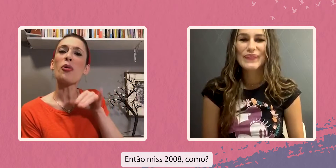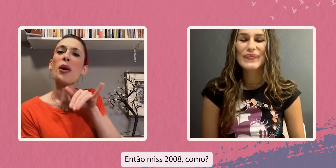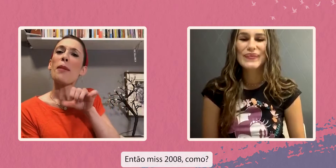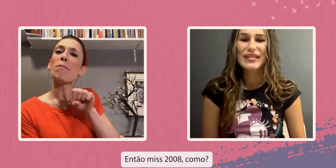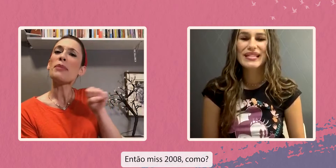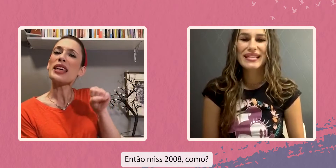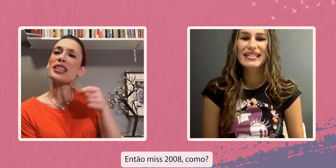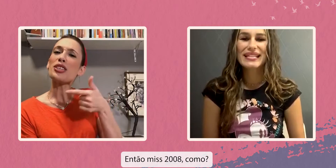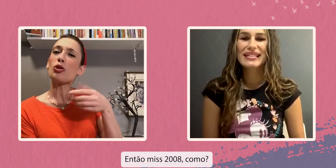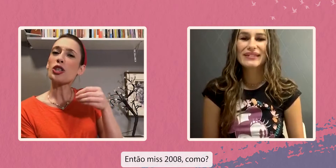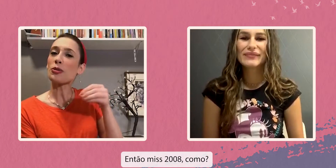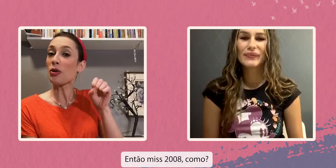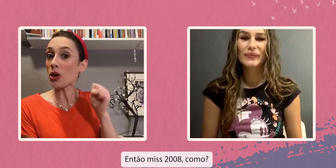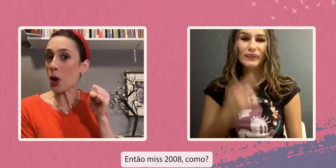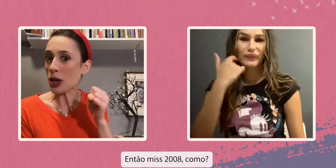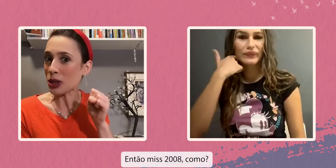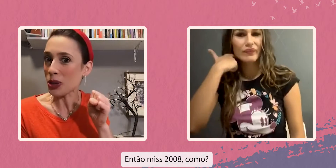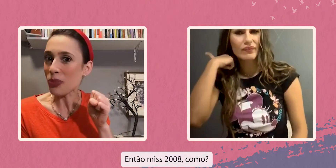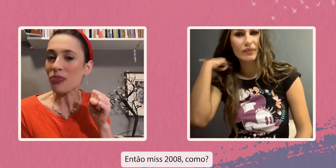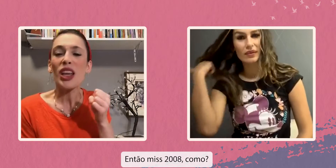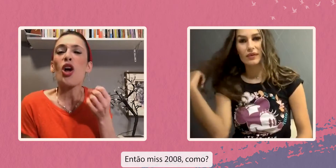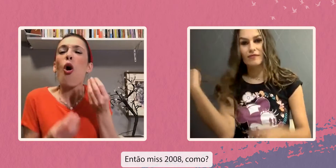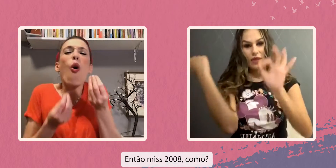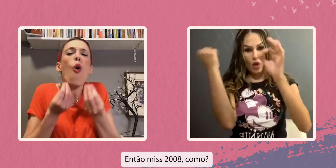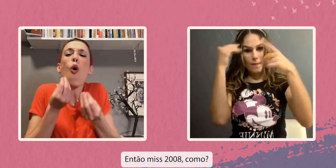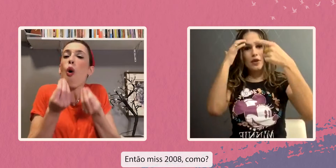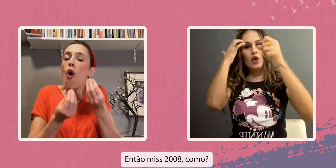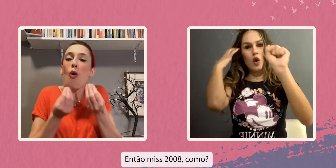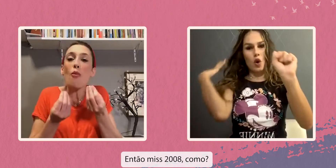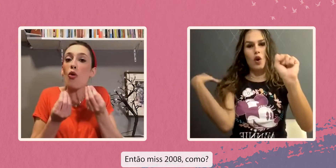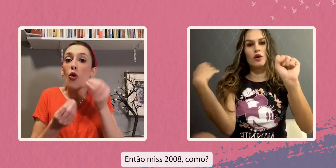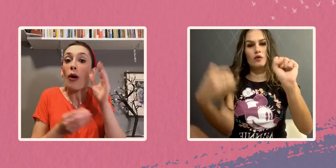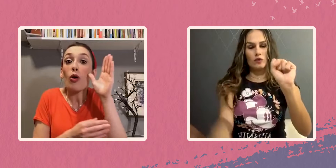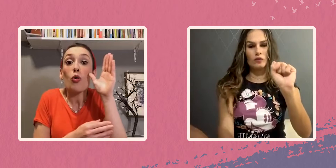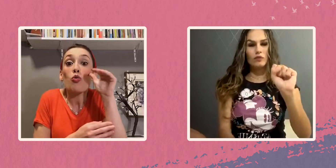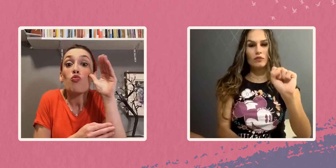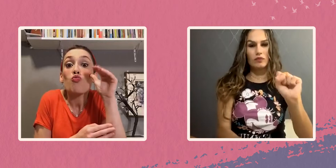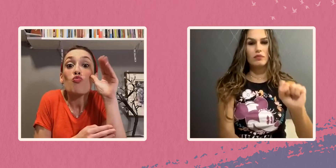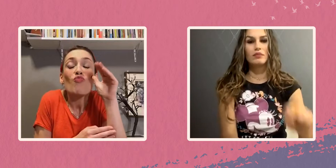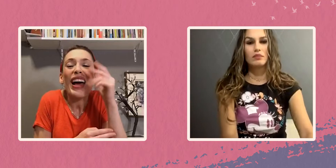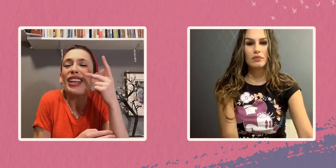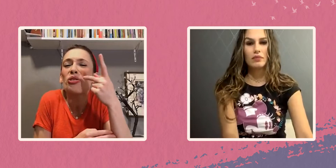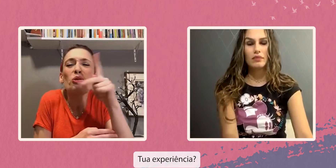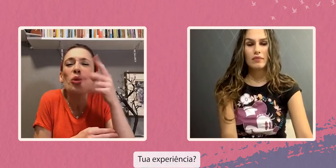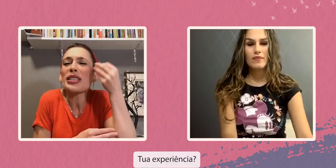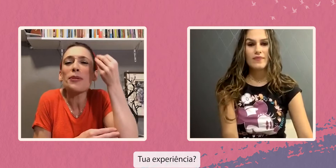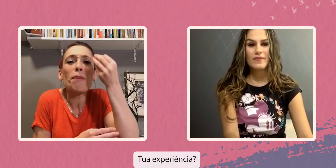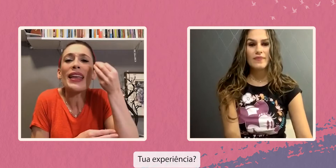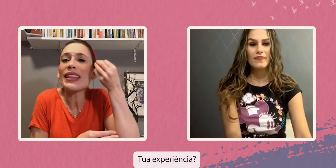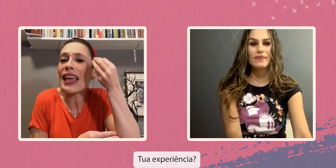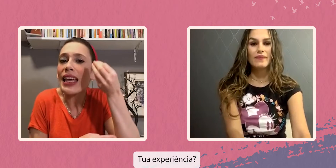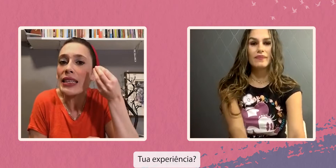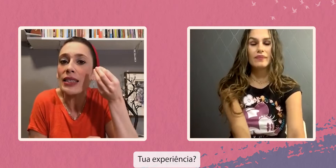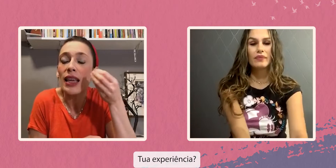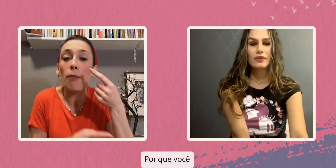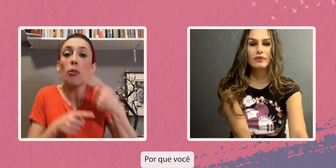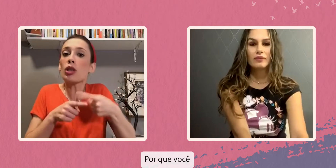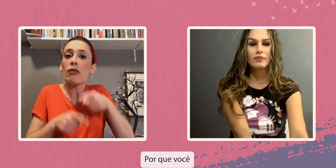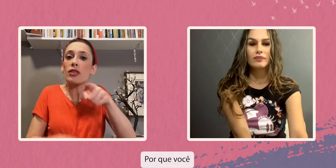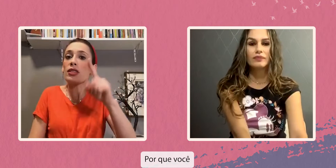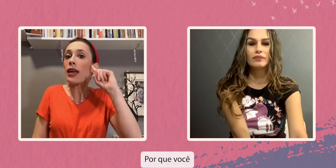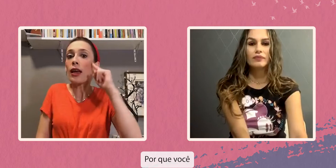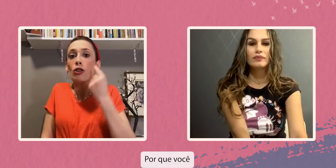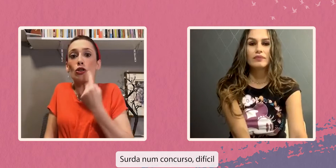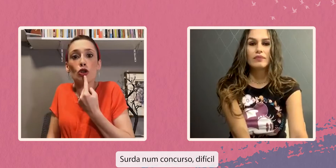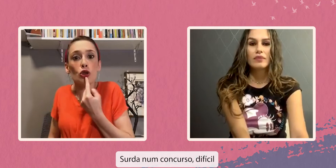né? Então, Miss 2008, como sua experiência,